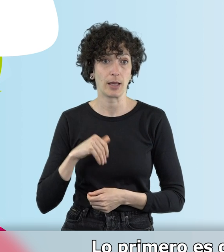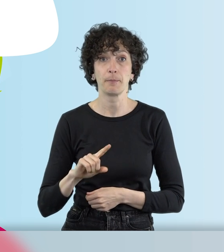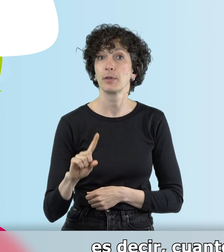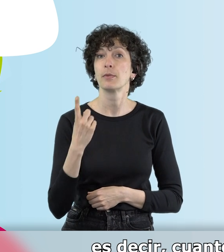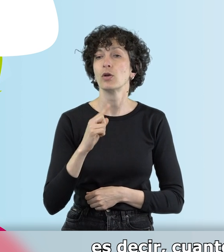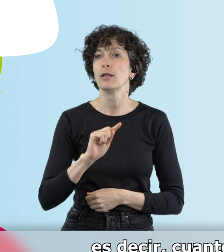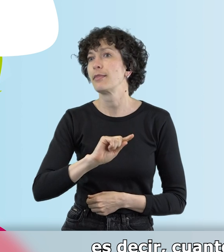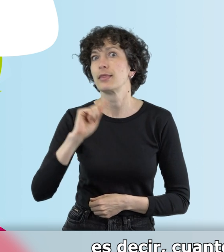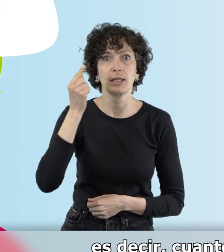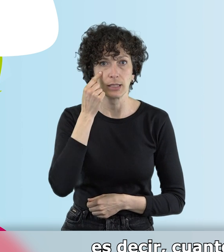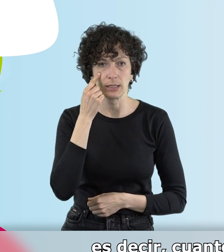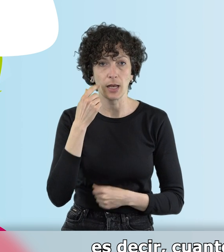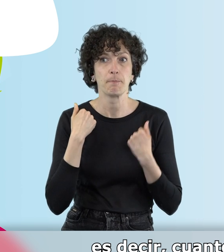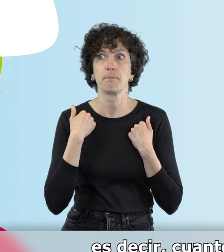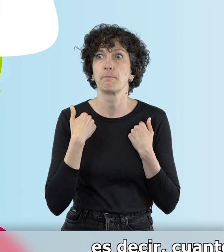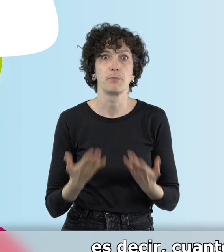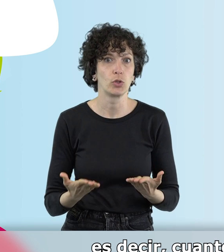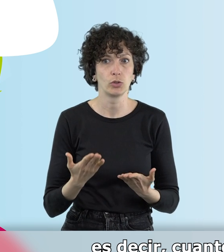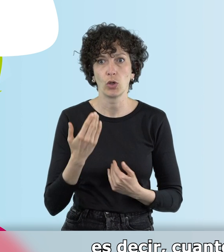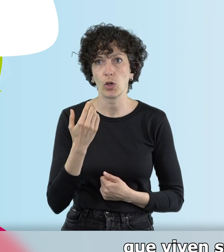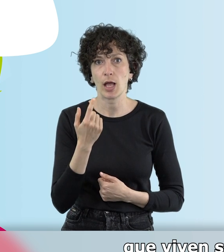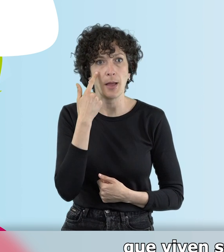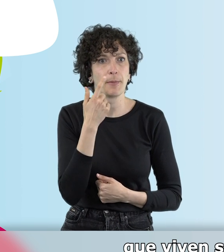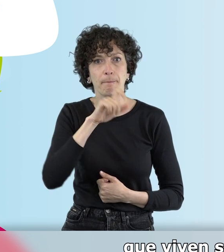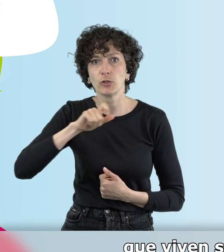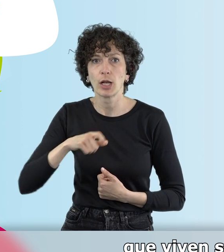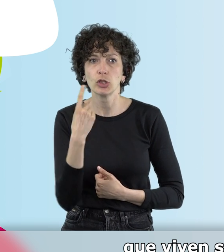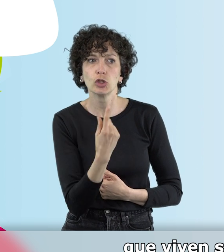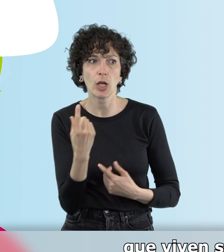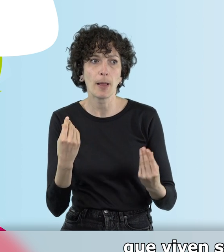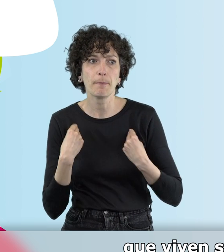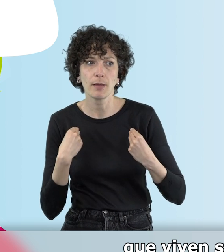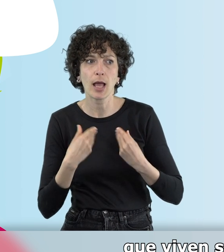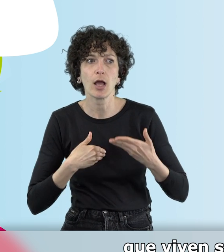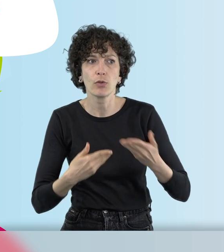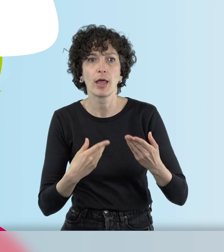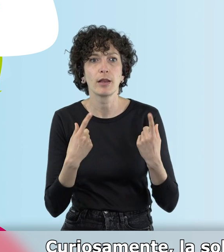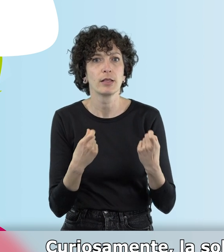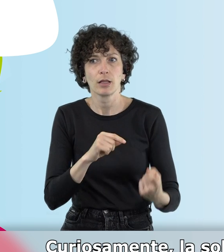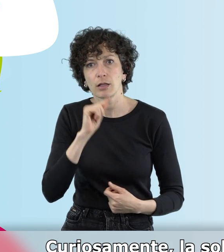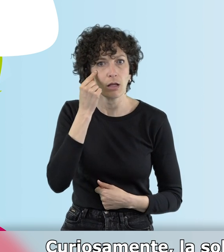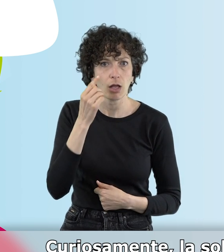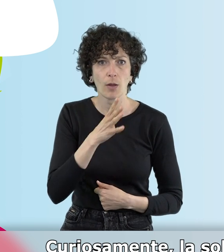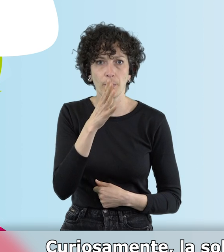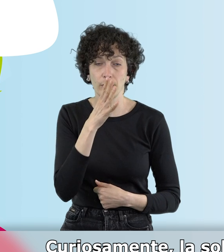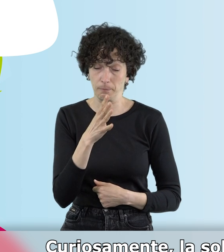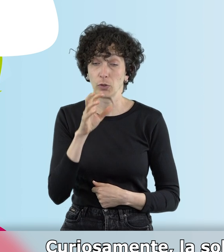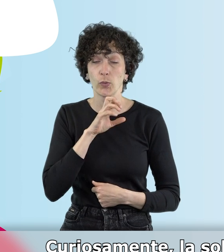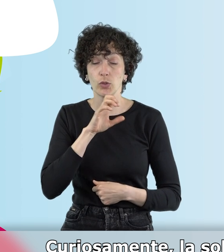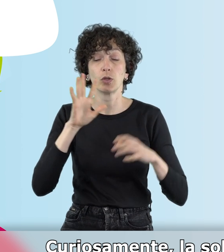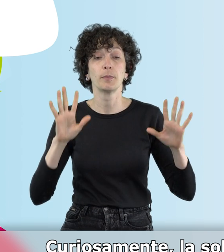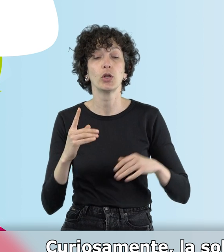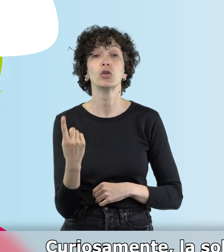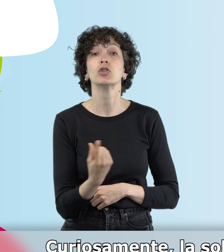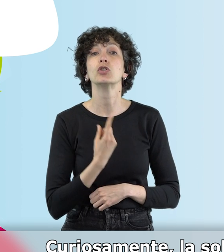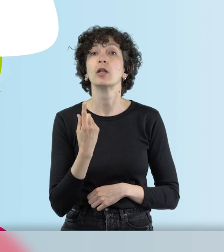forma proactiva, es decir, cuanto antes, darnos cuenta de esas personas que viven solas y que necesitan ayuda. Porque, curiosamente, la soledad